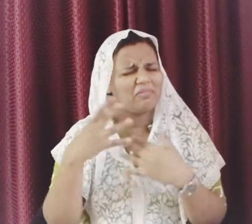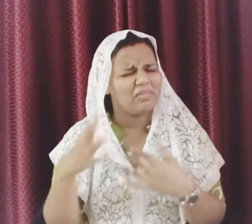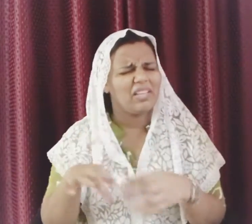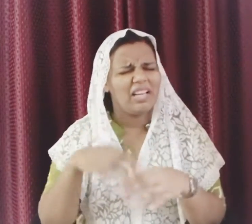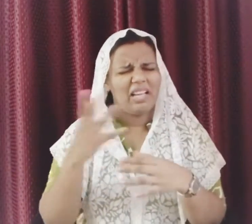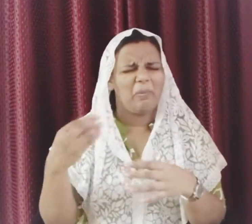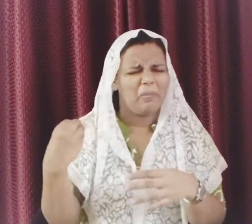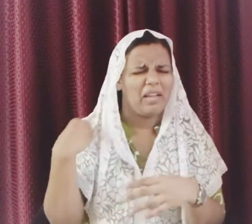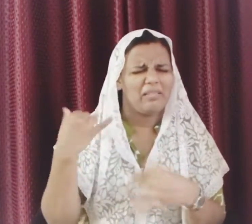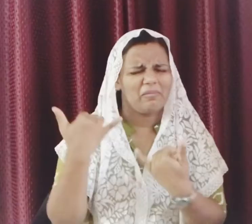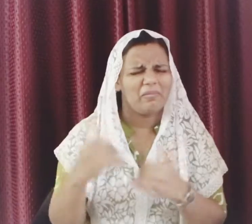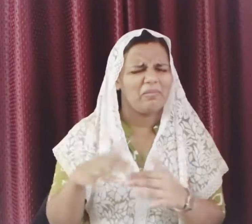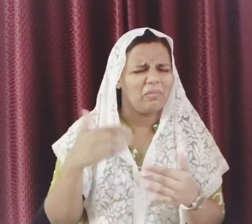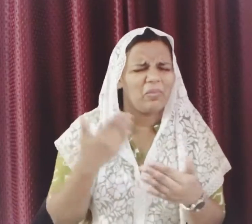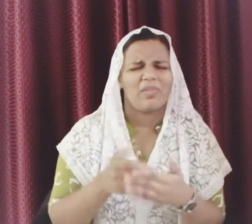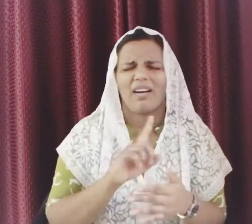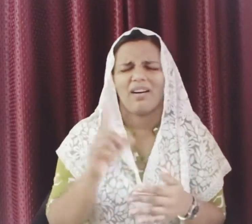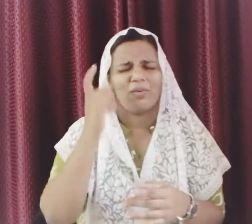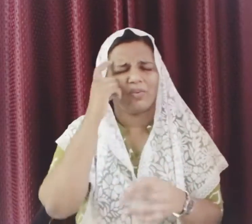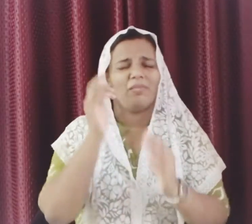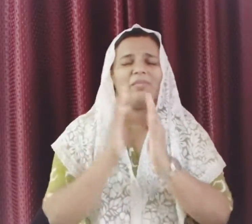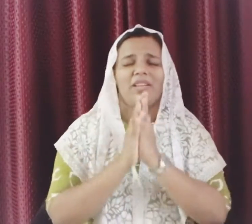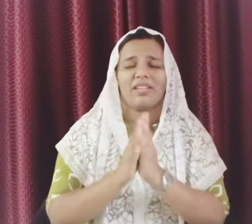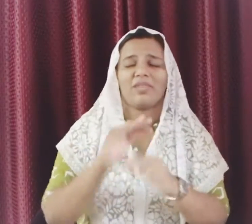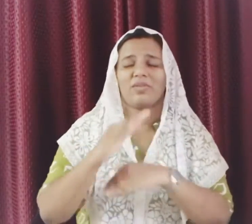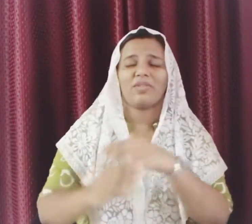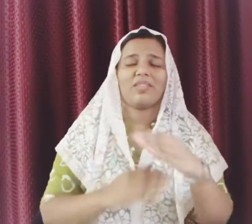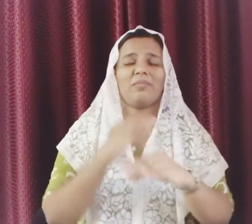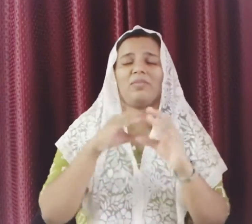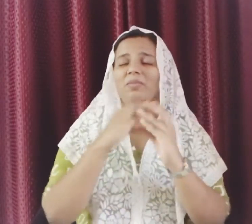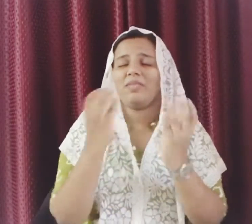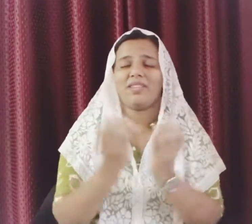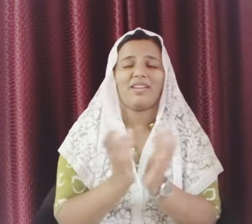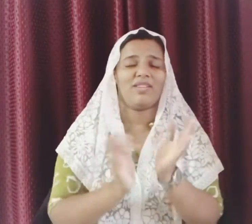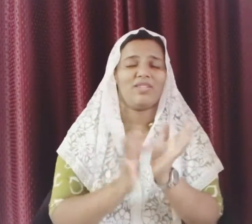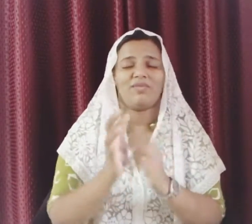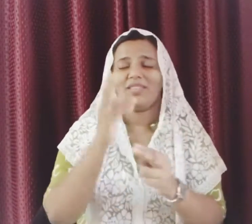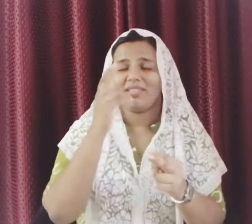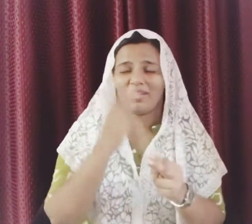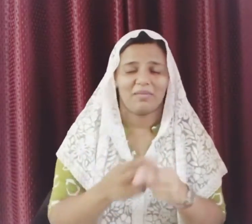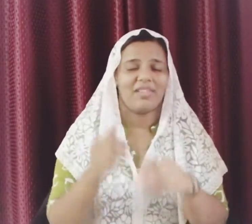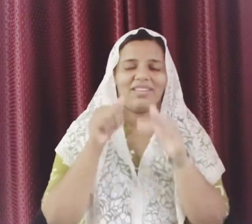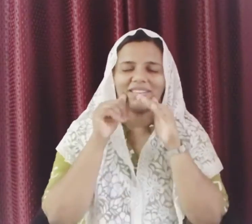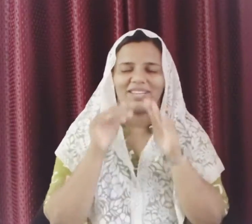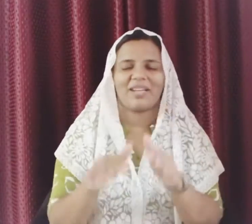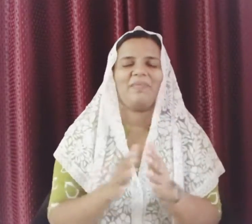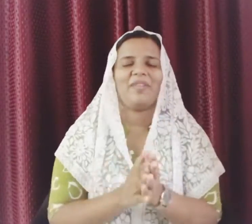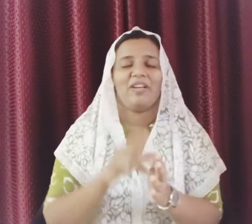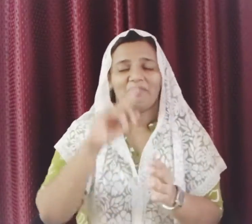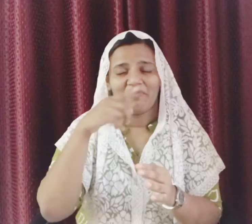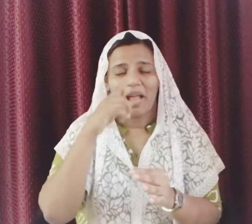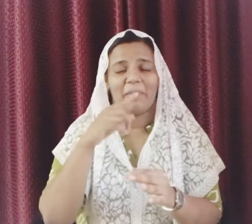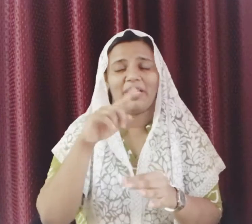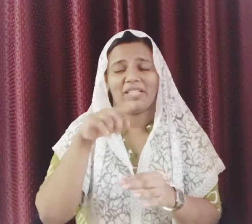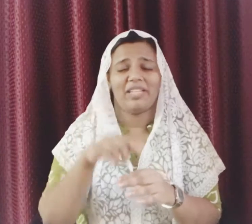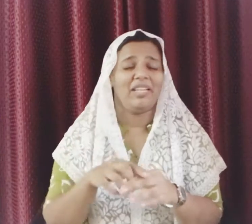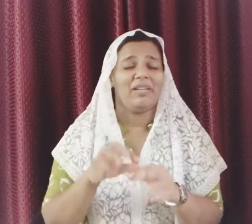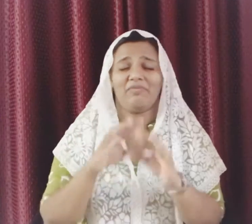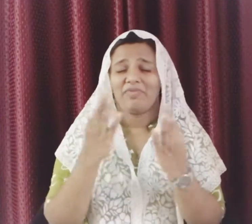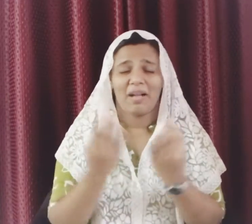ഞങ്ങൾ പ്രാർത്ഥിക്കുന്നു. ഇന്ന് പകൽക്കാലം സ്വർഗത്തിനും ഭൂമിക്കുന്നാഥനായ യേശു ക്രിസ്തുവിൻ്റെ നാമത്തിൽ കുടുംബജീവിതങ്ങൾ യഥാസ്ഥാനപ്പെടട്ടെ. യേശുവിൻ്റെ നാമത്തിൽ